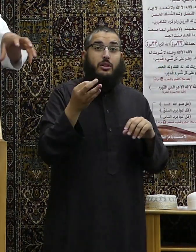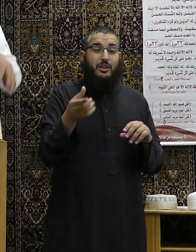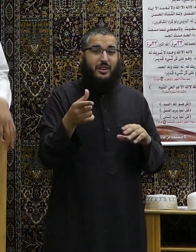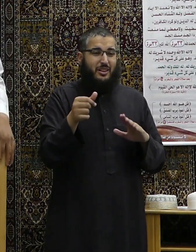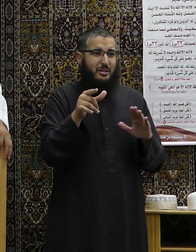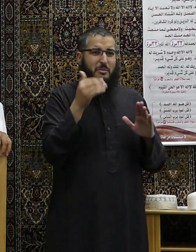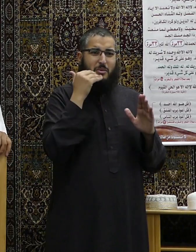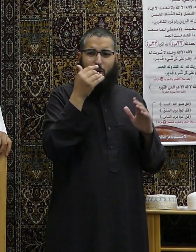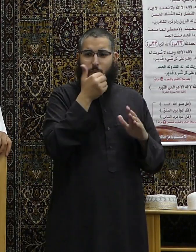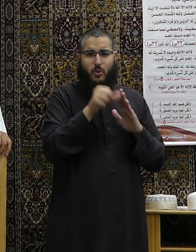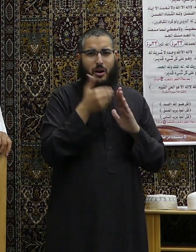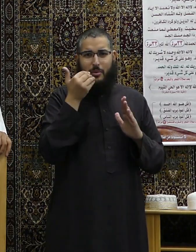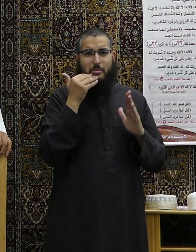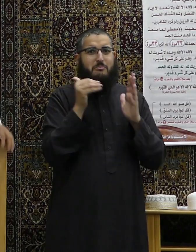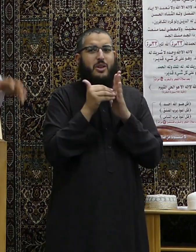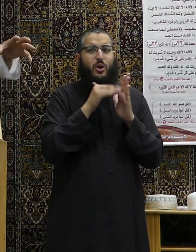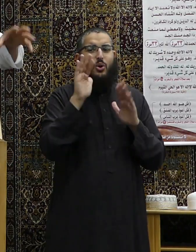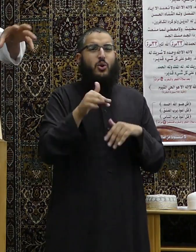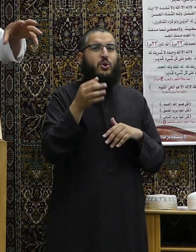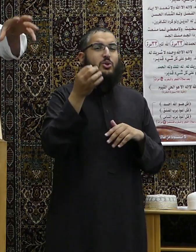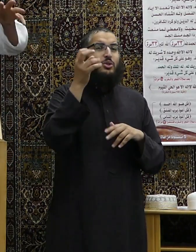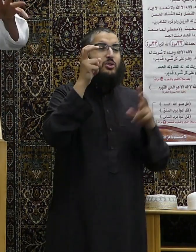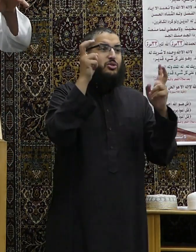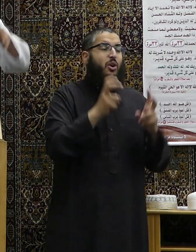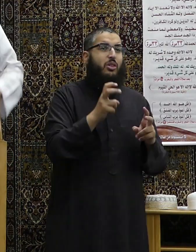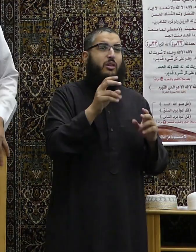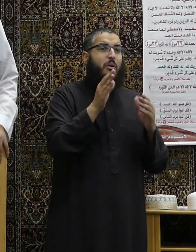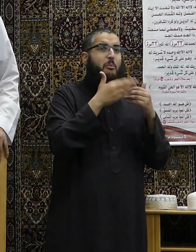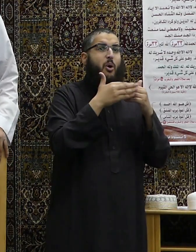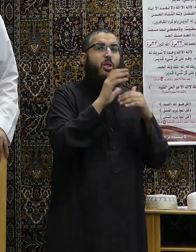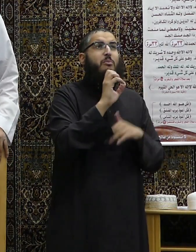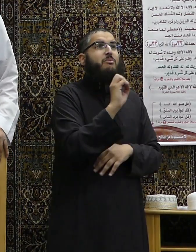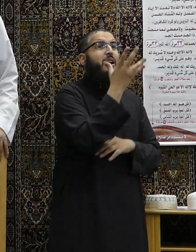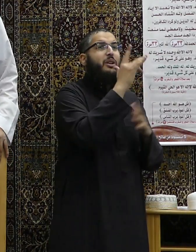meilleure que les soldes, mon frère, ainsi que toi, ma soeur. Les portes du paradis sont toutes ouvertes.